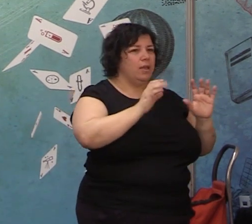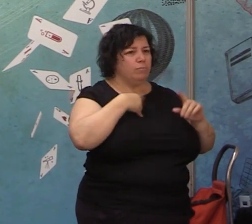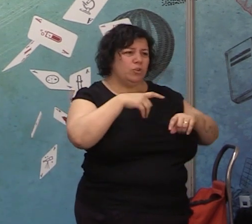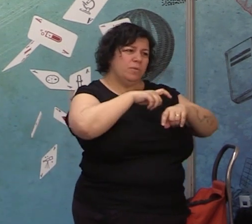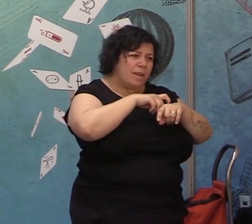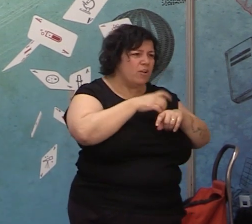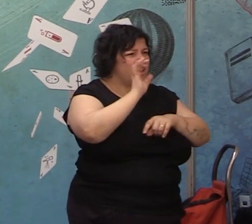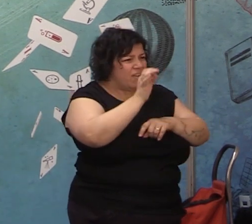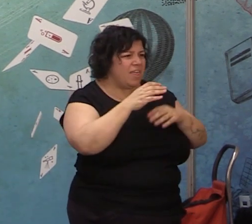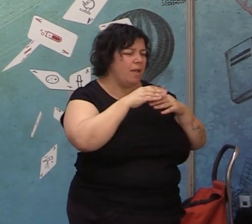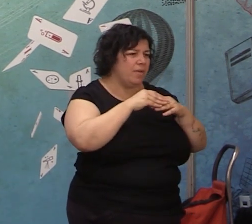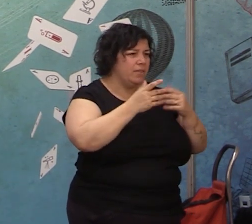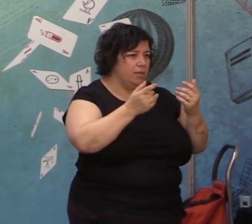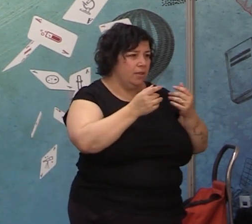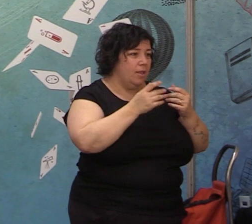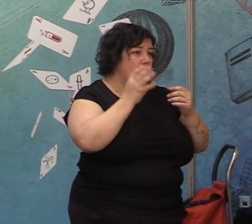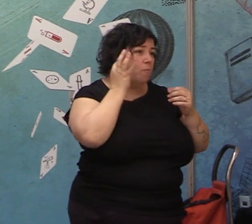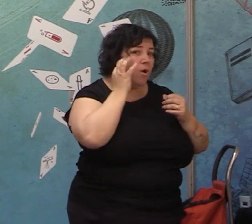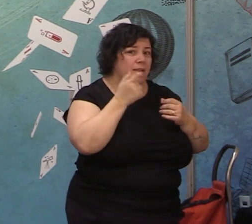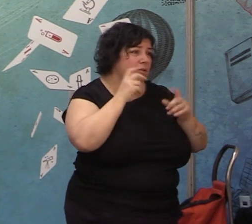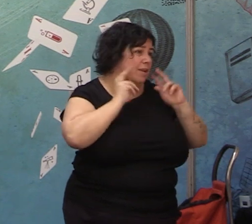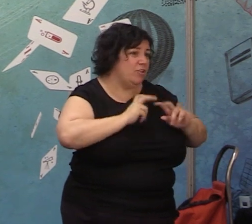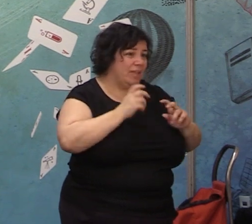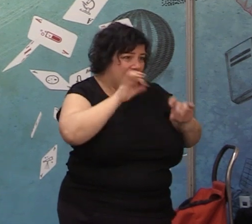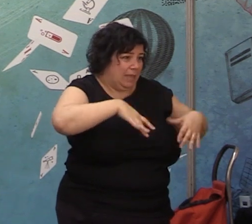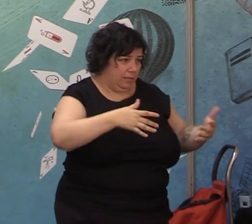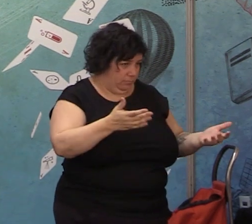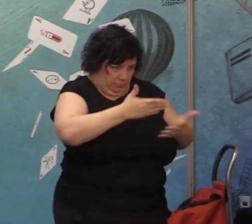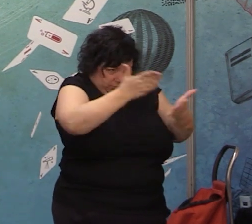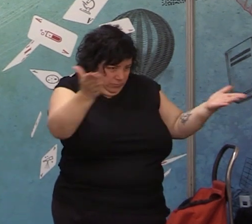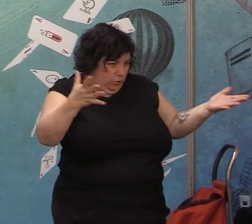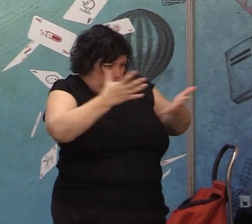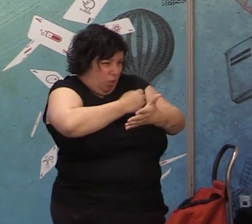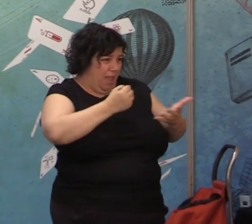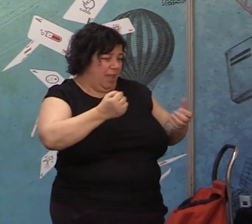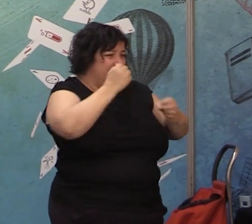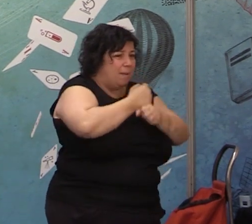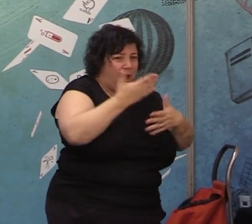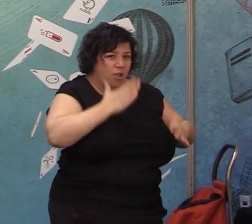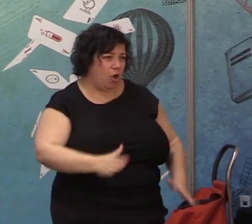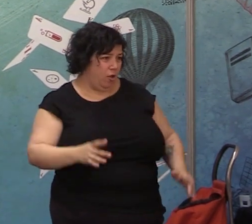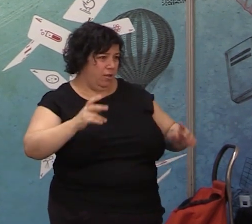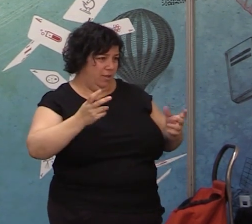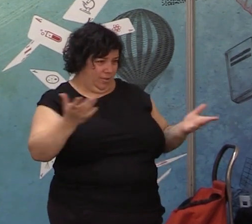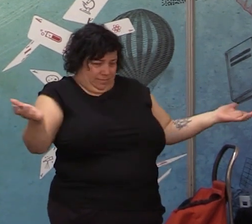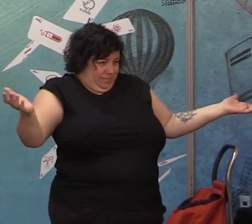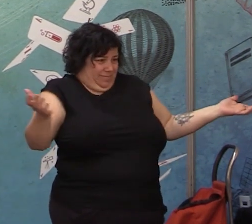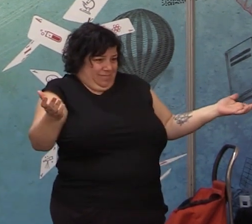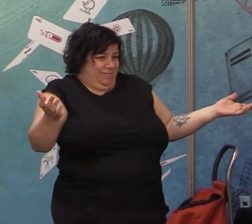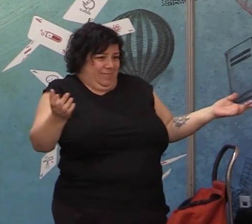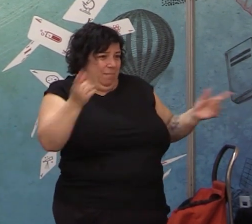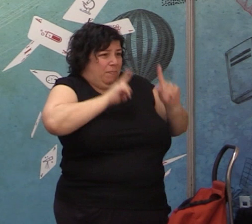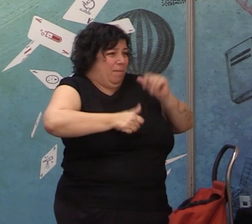de la cuenta, tata. ¿Y qué mujer no está más nerviosa de la cuenta? Si trabaja y tiene hijos, no tienes que tener más